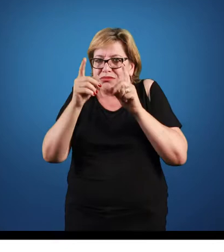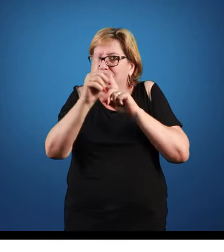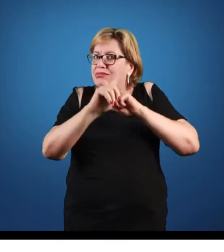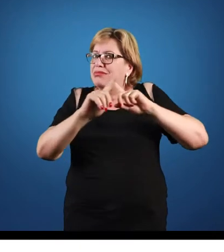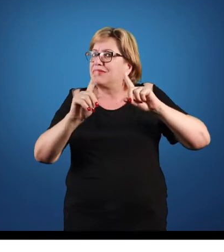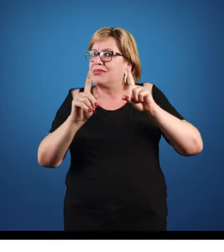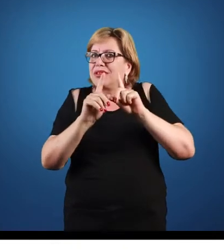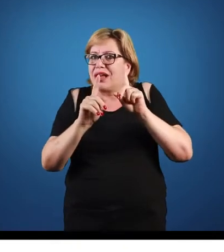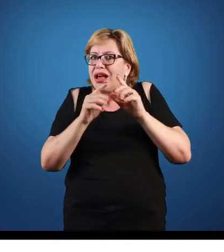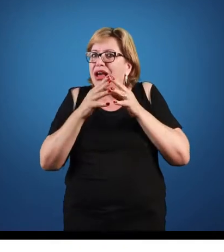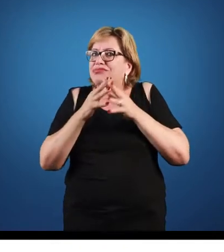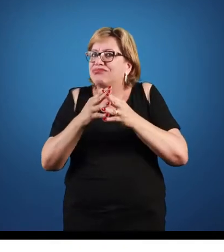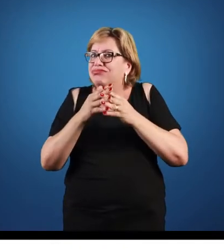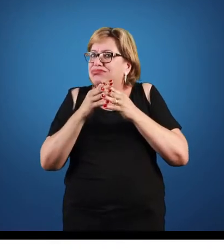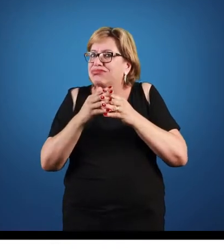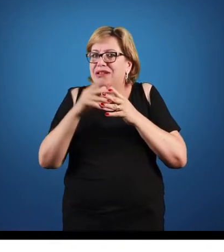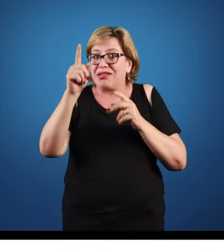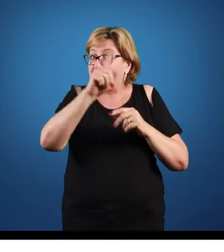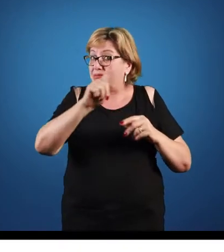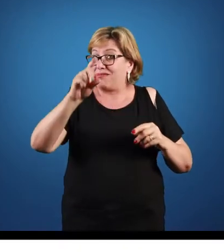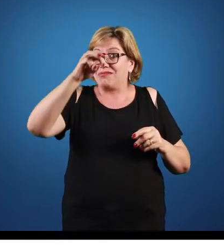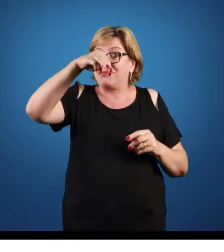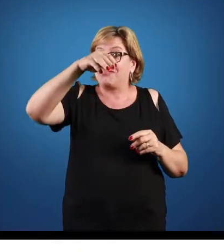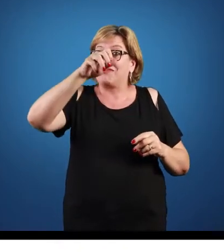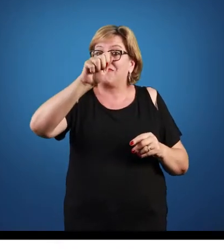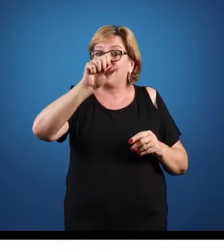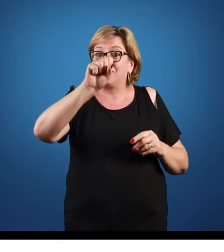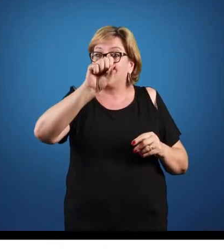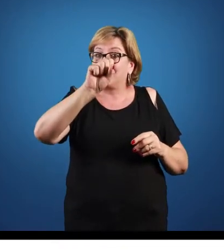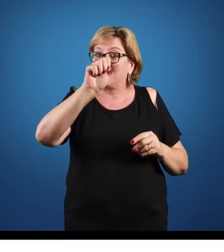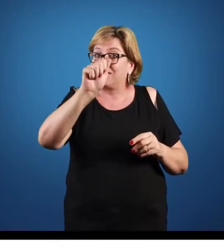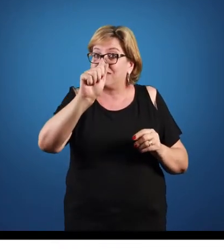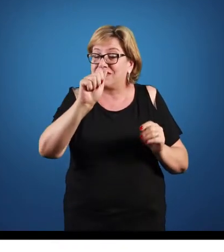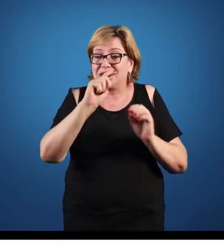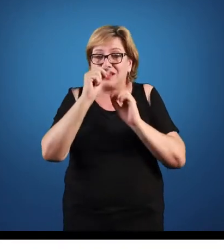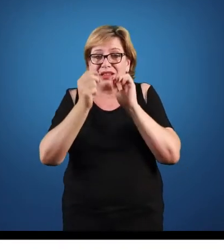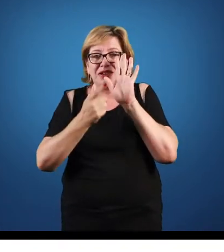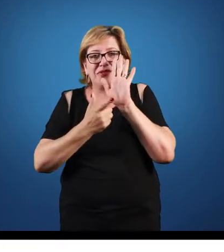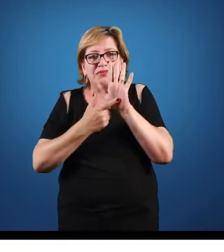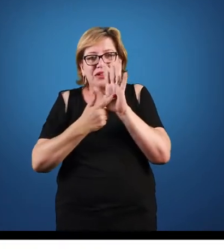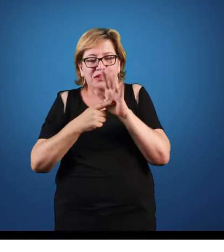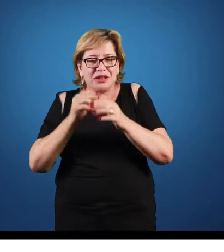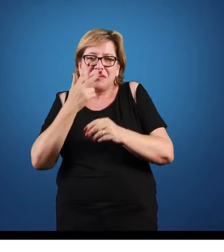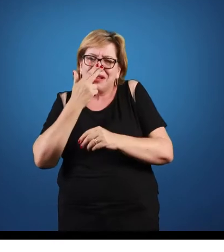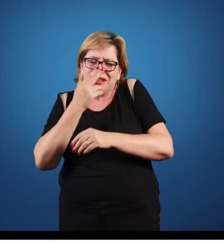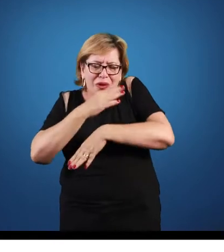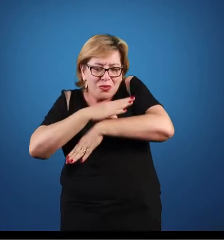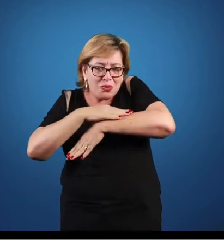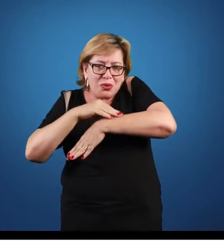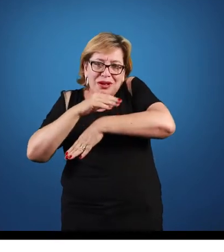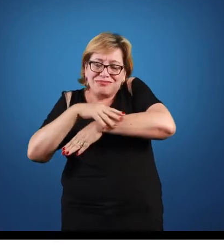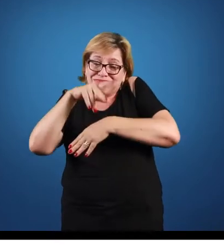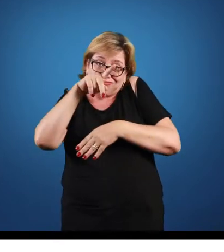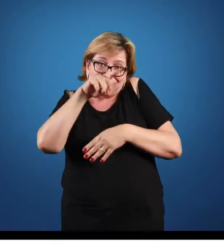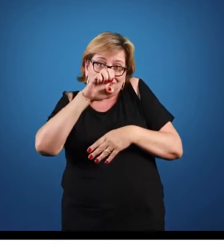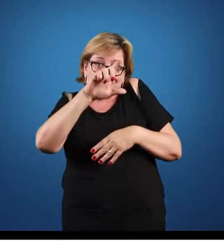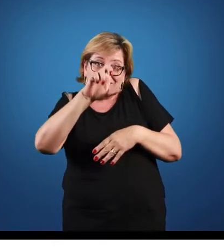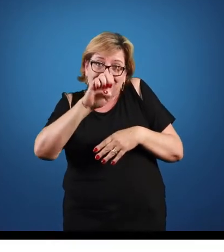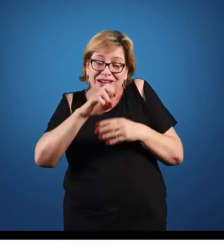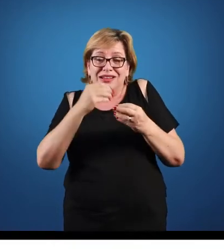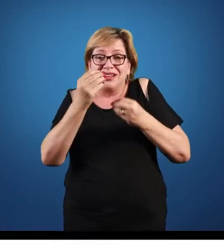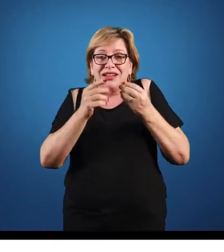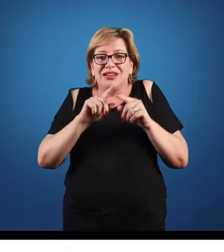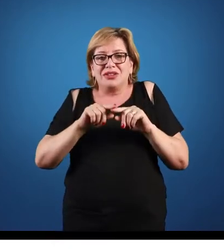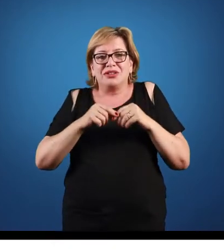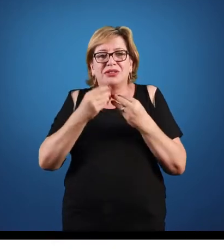né é um pouco mais complexo a mas sim ela parece um caso só como se fosse uma textura de pele como a gente tem a nossa pele então